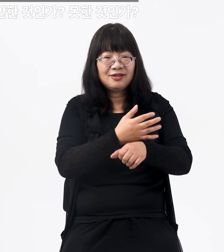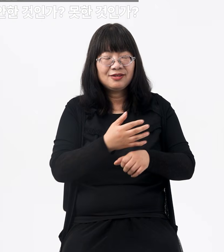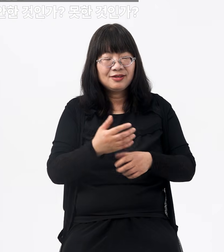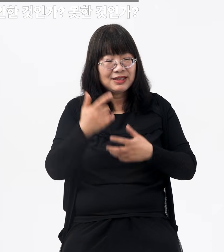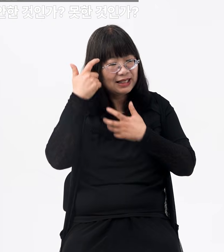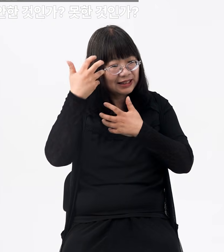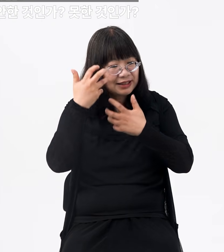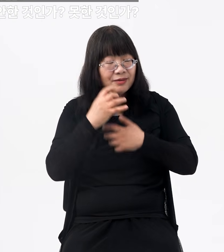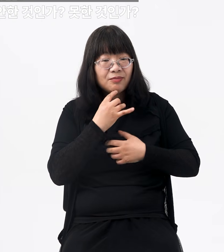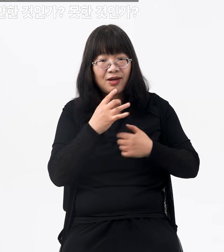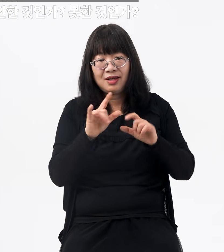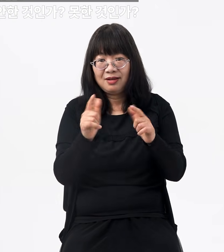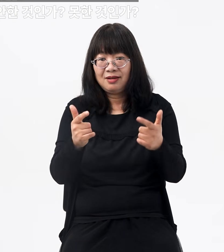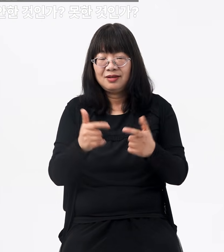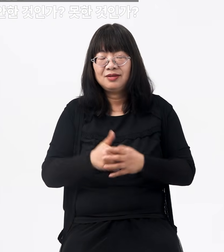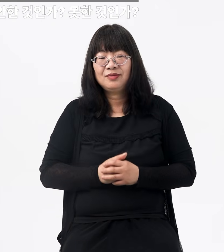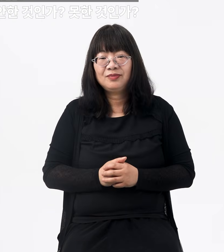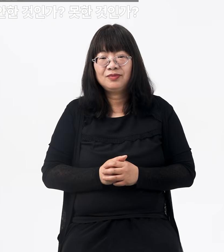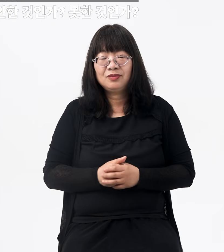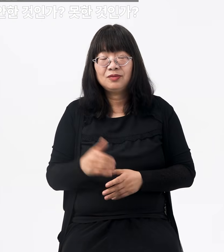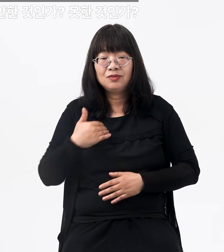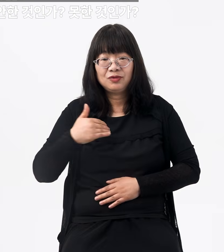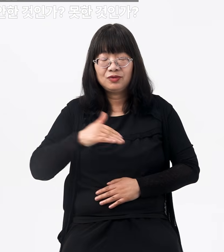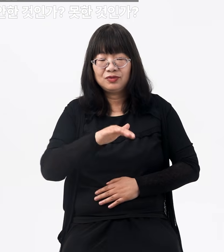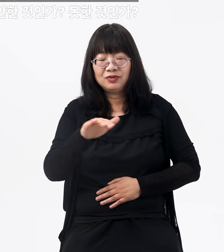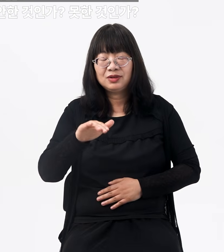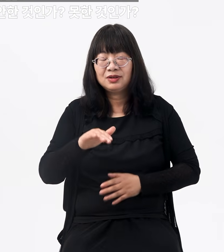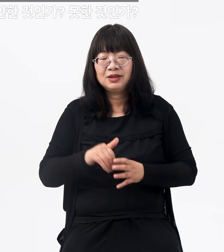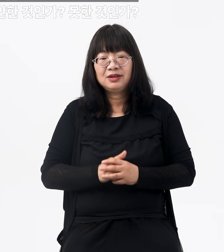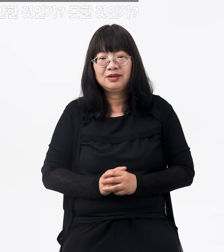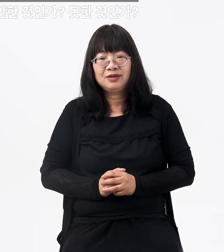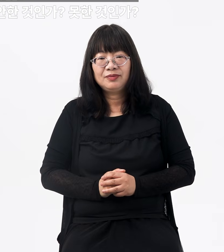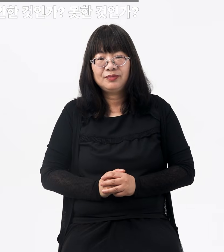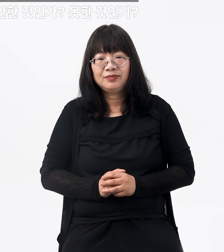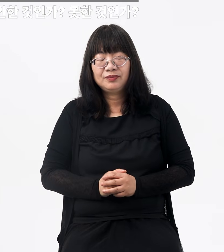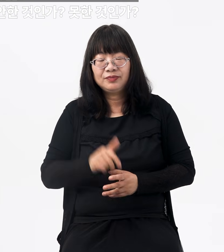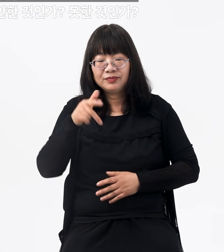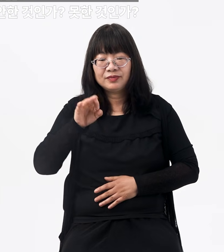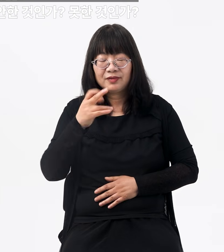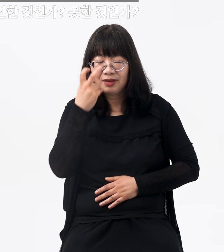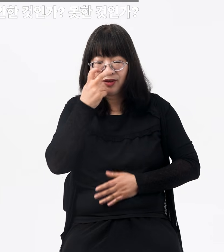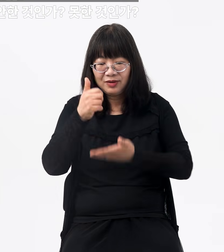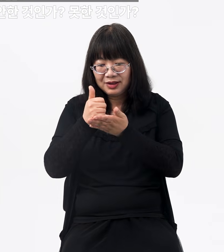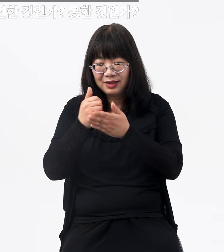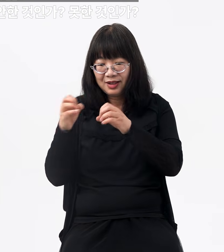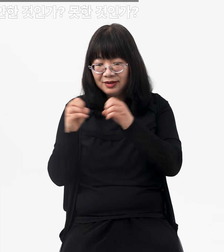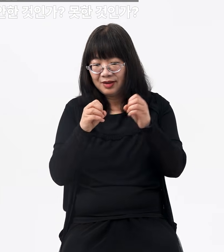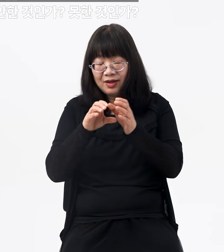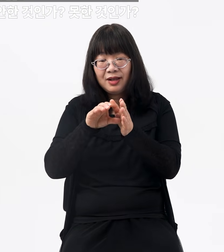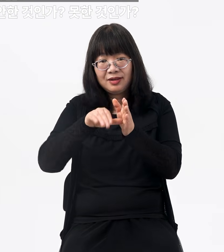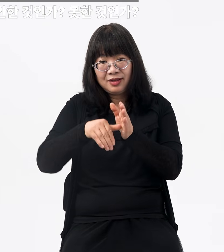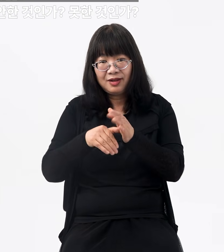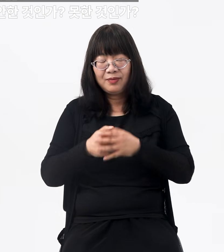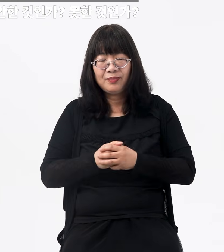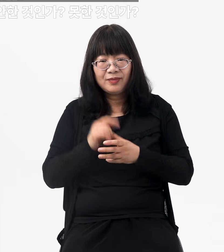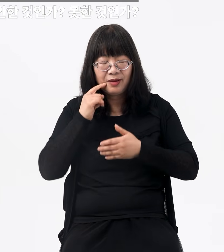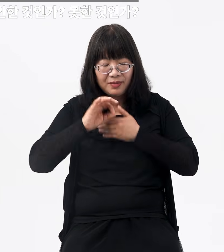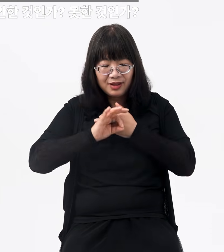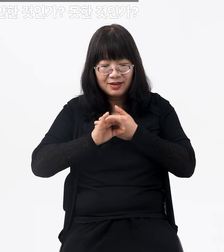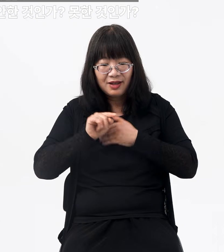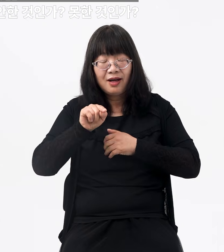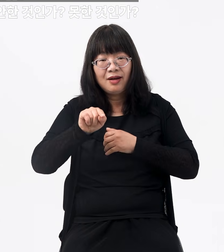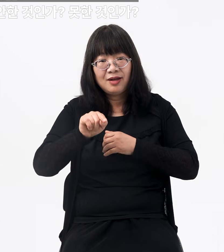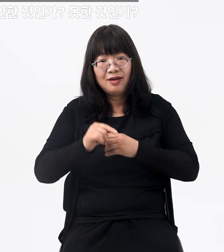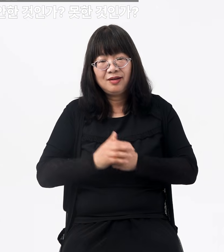아니에요. 그래서 제가 우리 장 감독님하고 얘기를 하면서 만약에